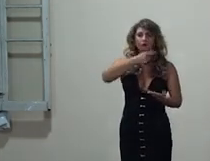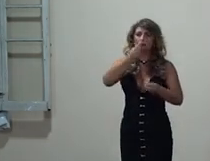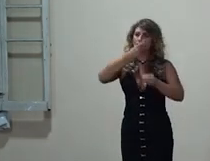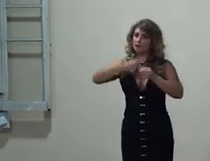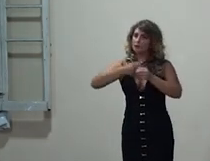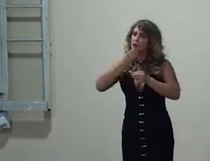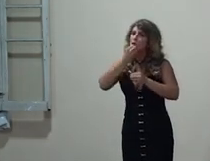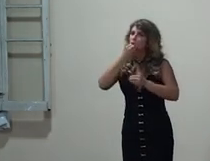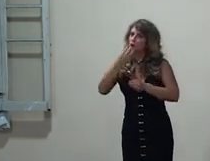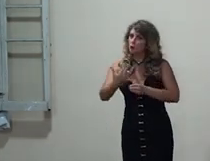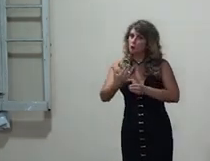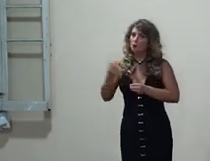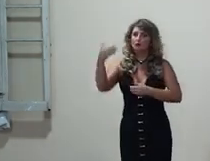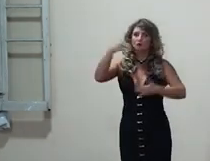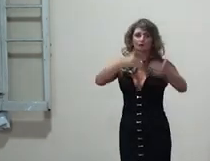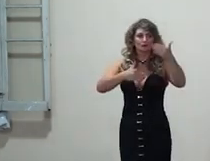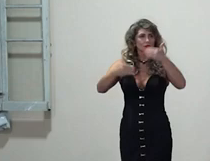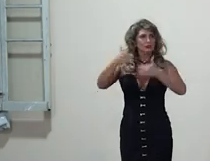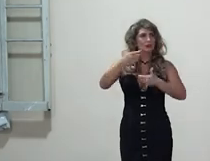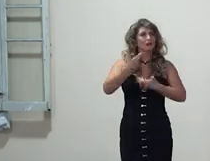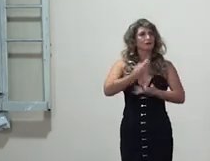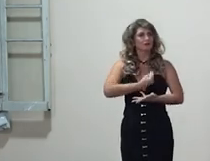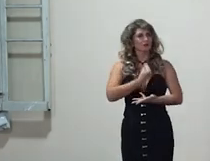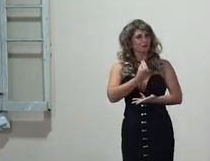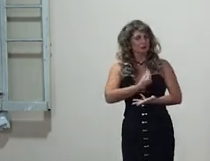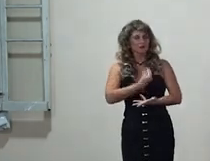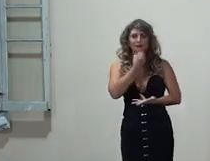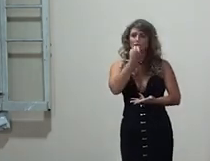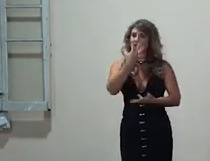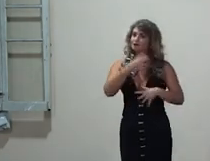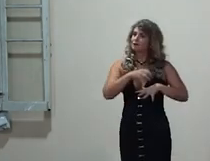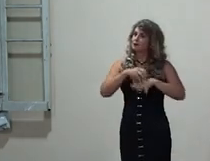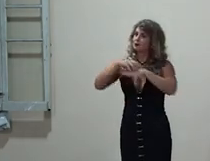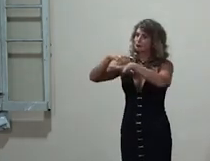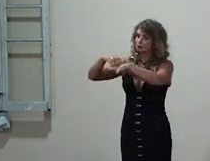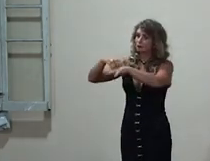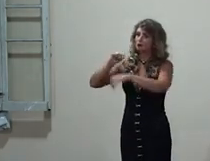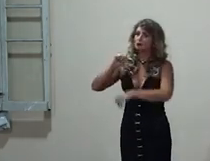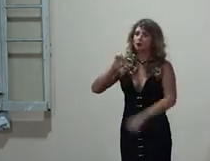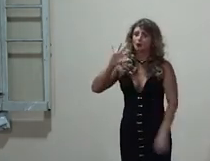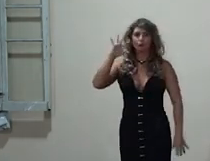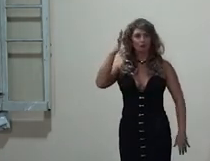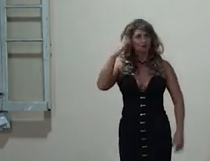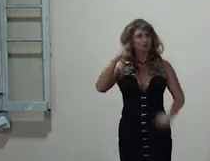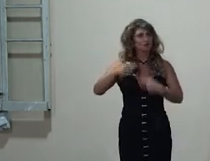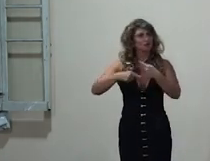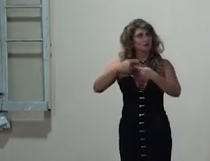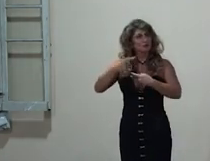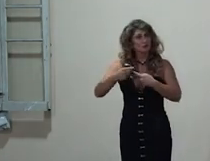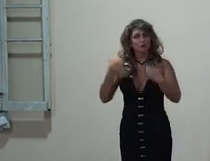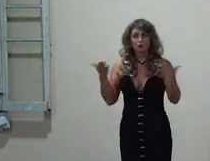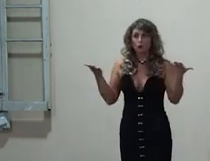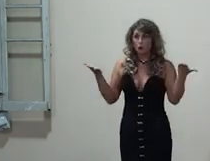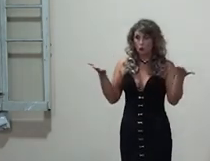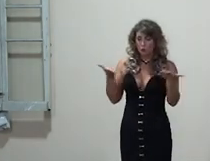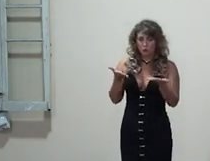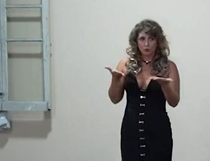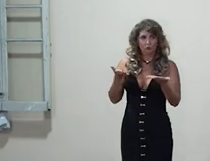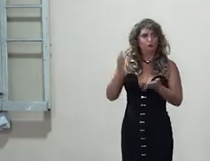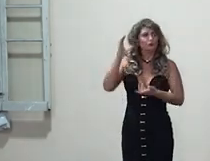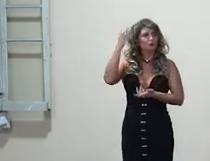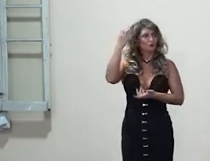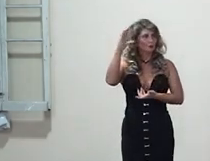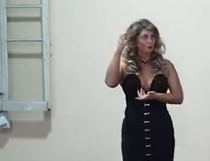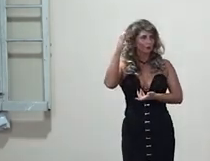vivem, ela será muito boa para o turismo. E o que que aconteceu depois? Hoje,